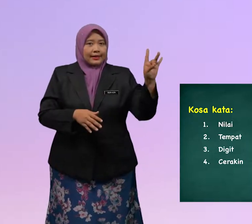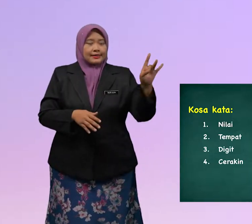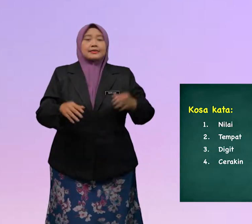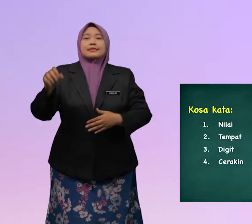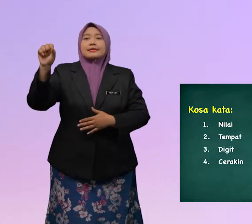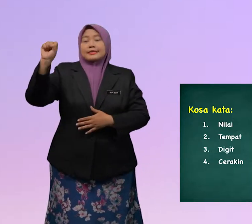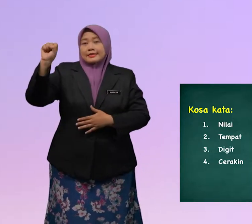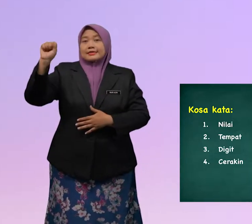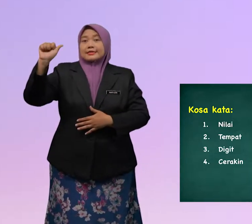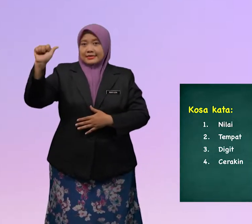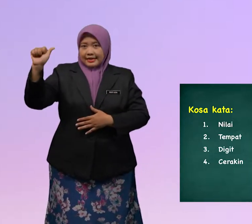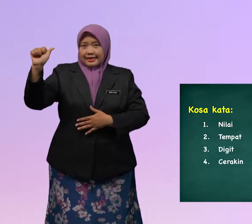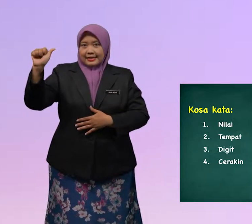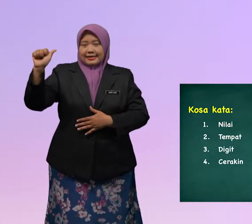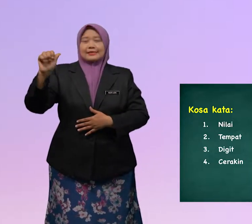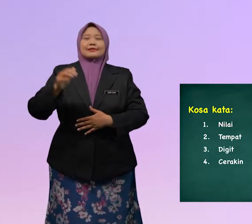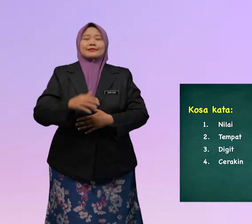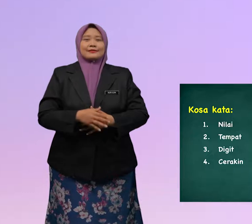kelapan, sa.